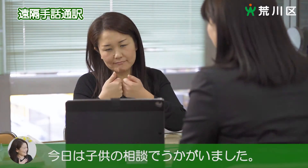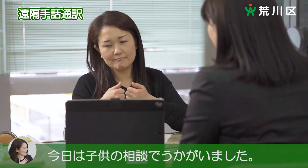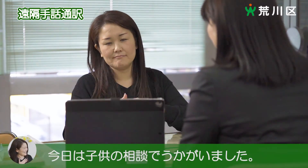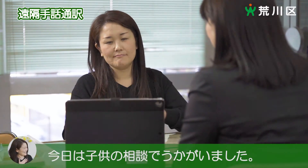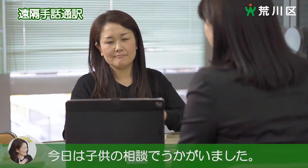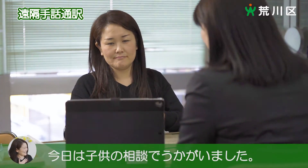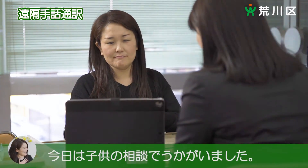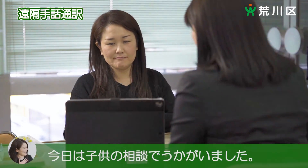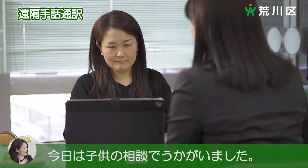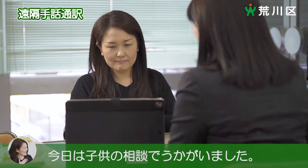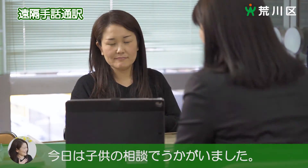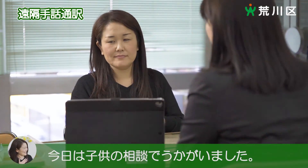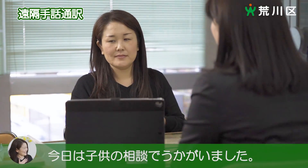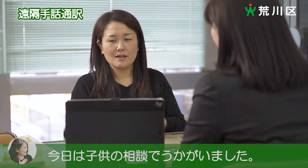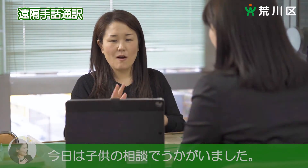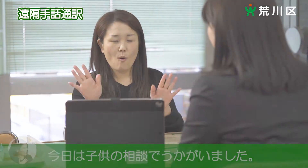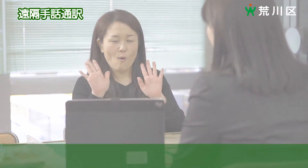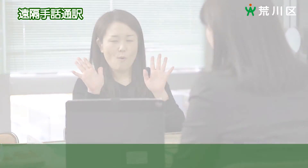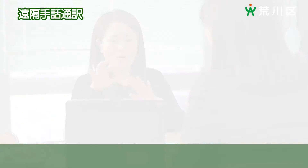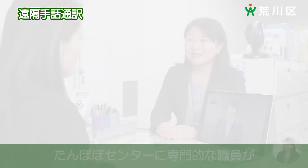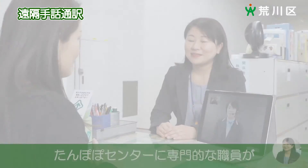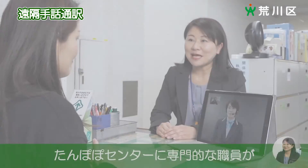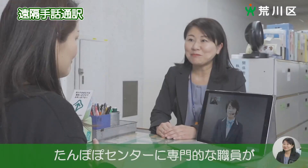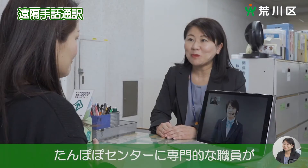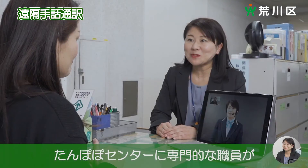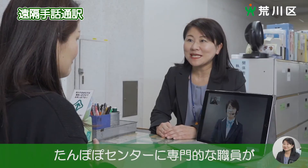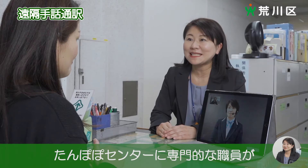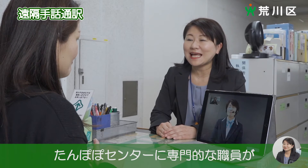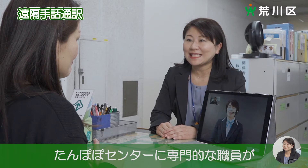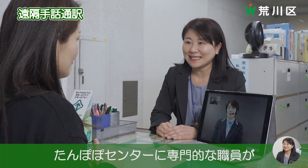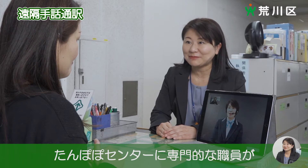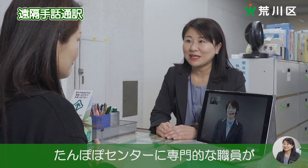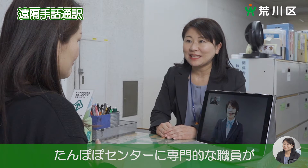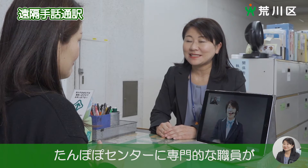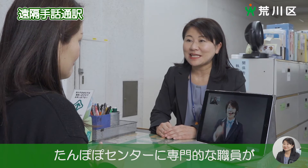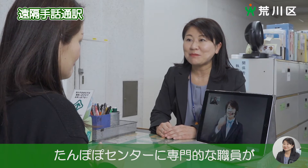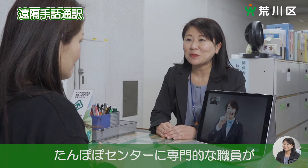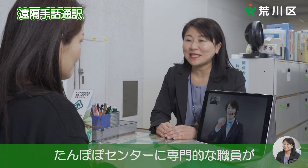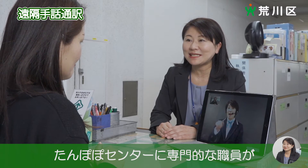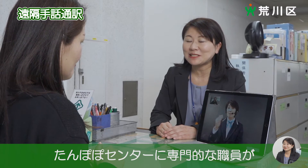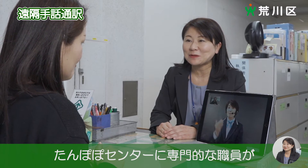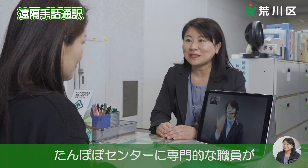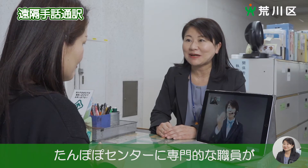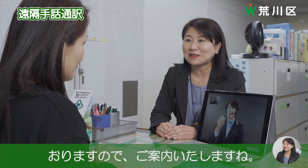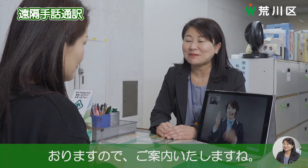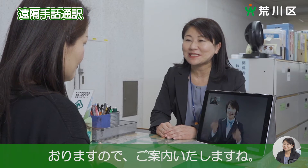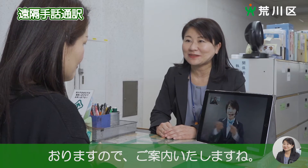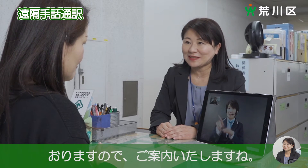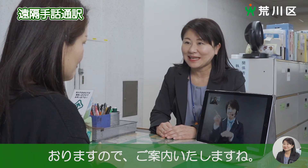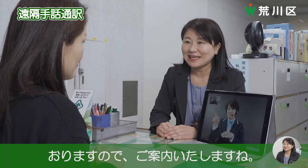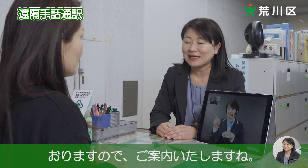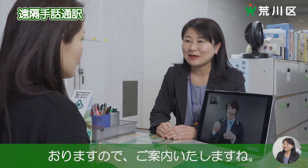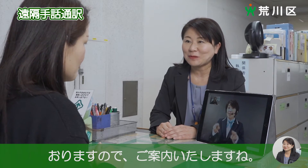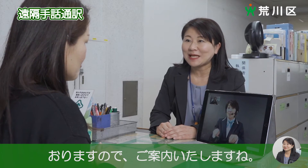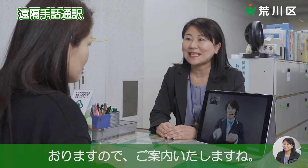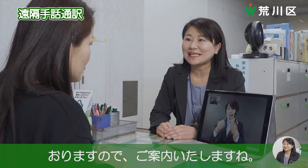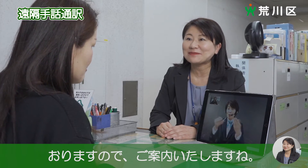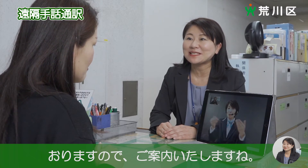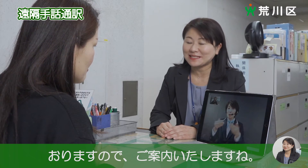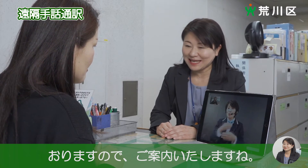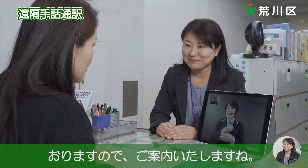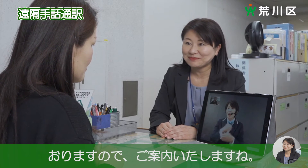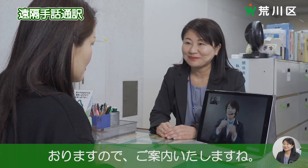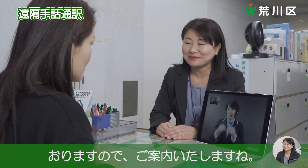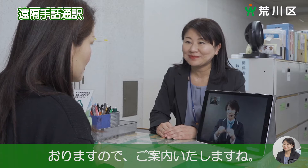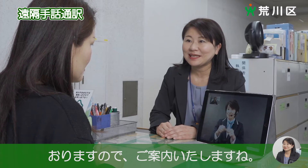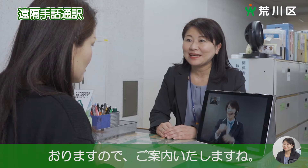今日は子どもの相談で伺いました。 タンポポセンターに専門的な職員がおりますので、ご案内いたし